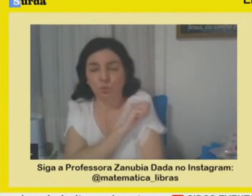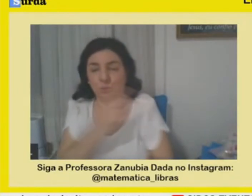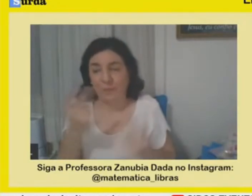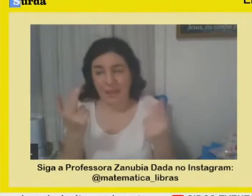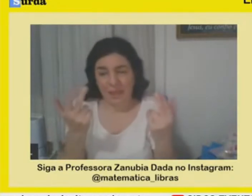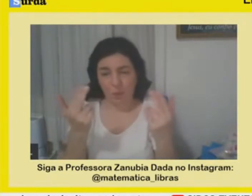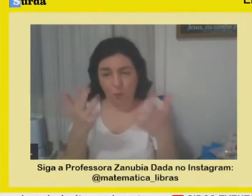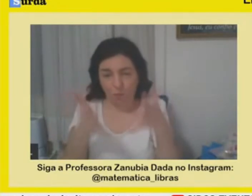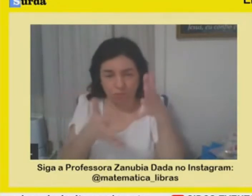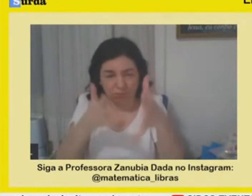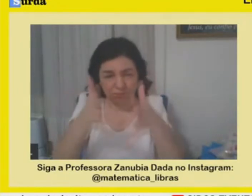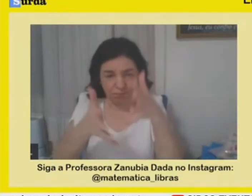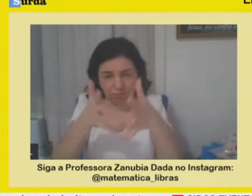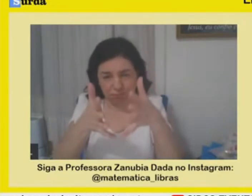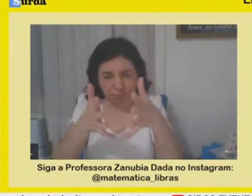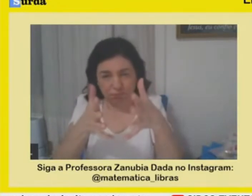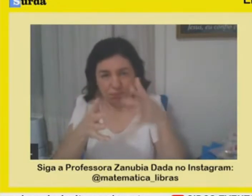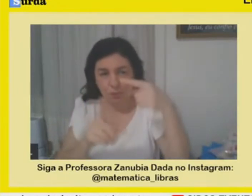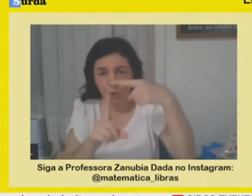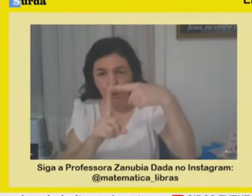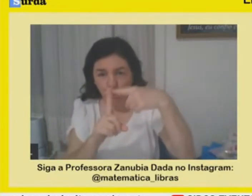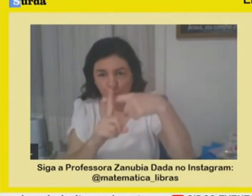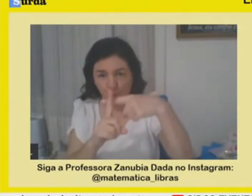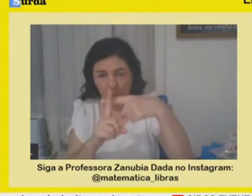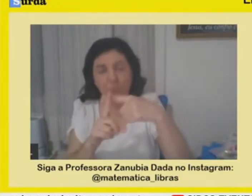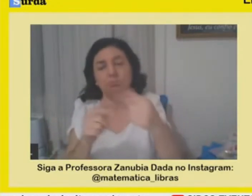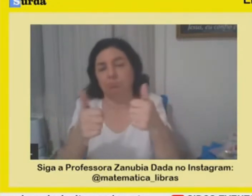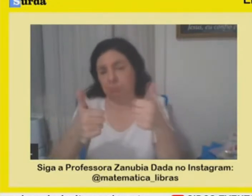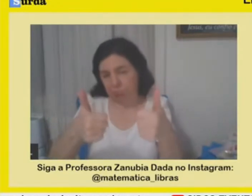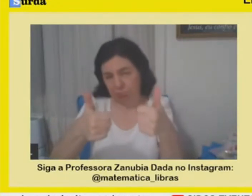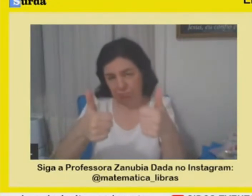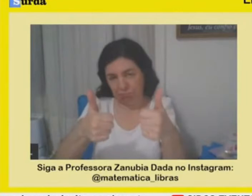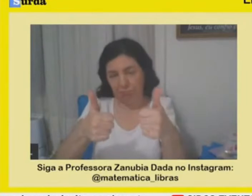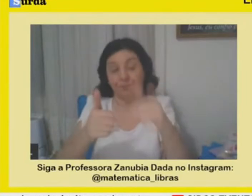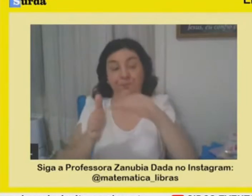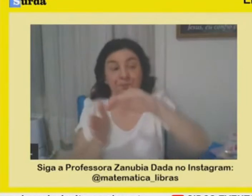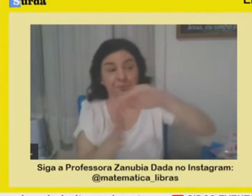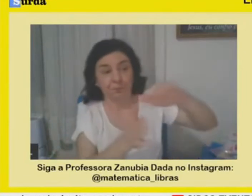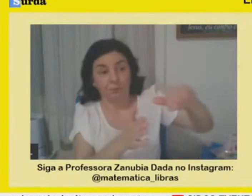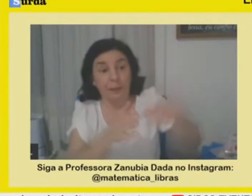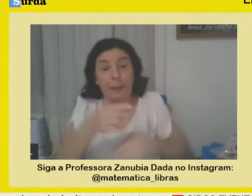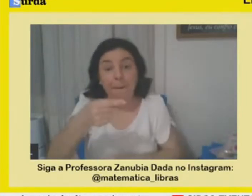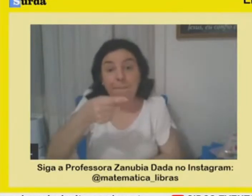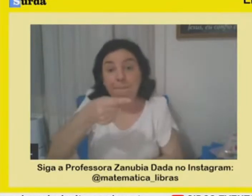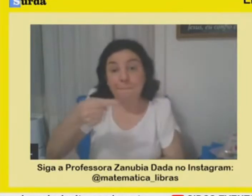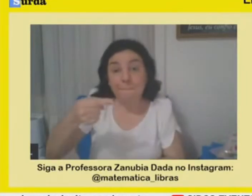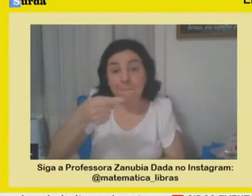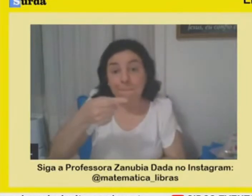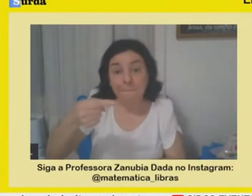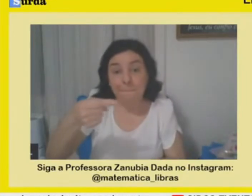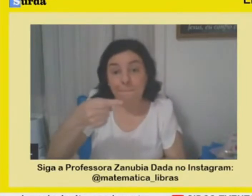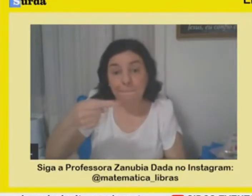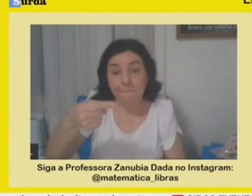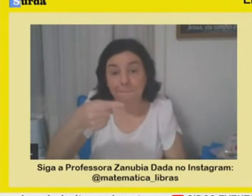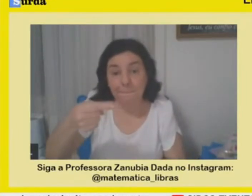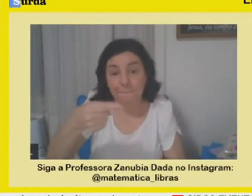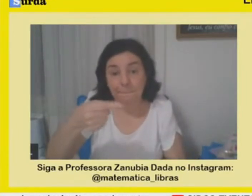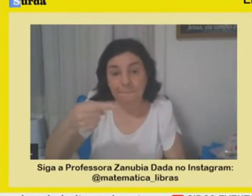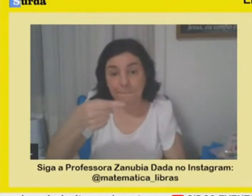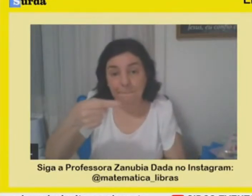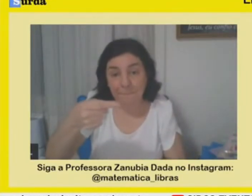Mas, por exemplo, os alunos são todos iguais na língua de sinais, né? né? Aprenderam todos